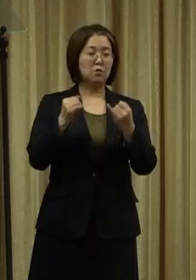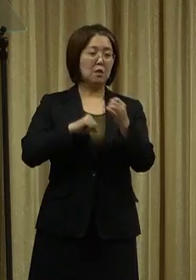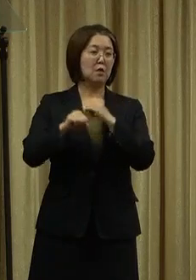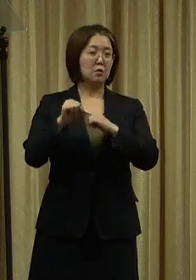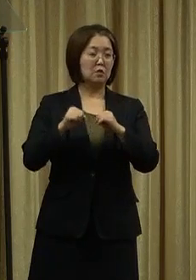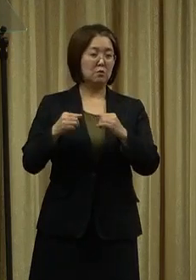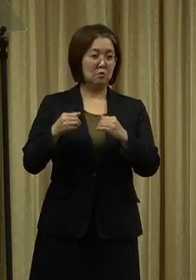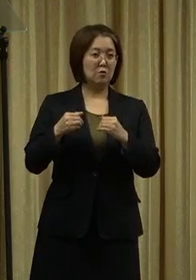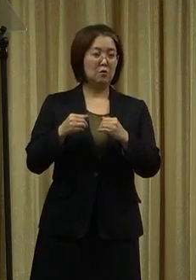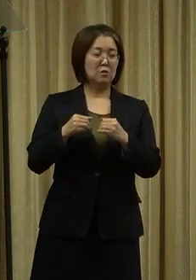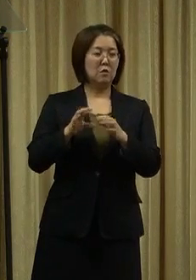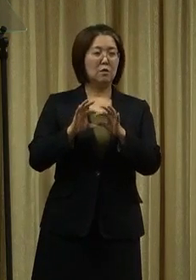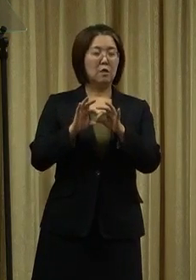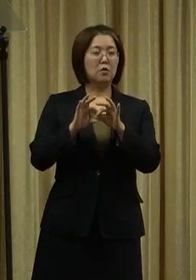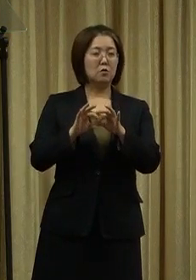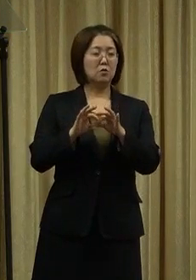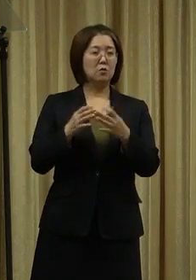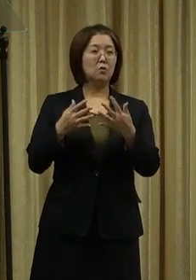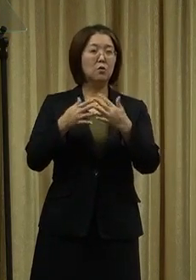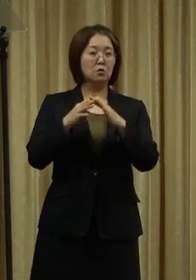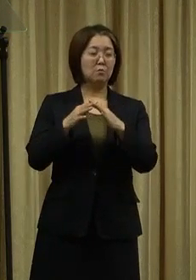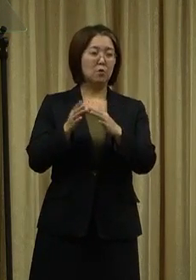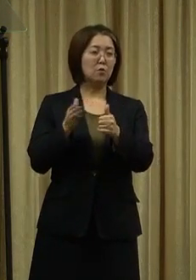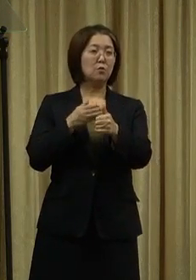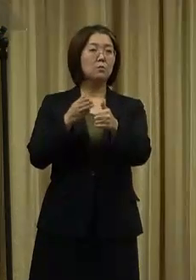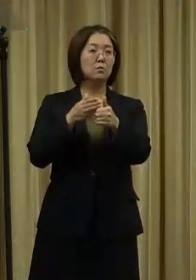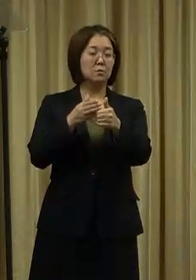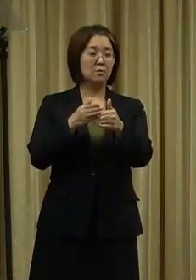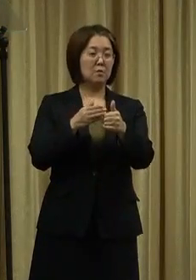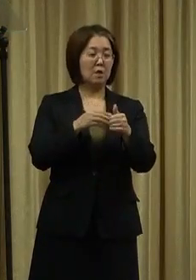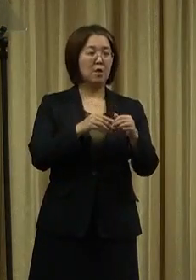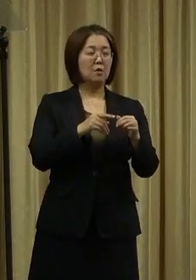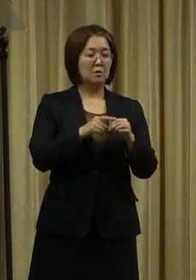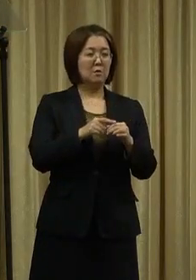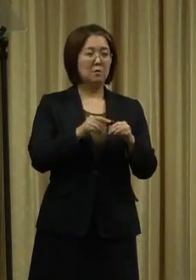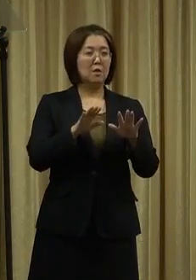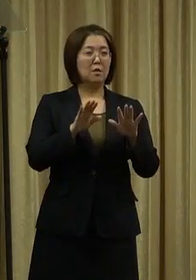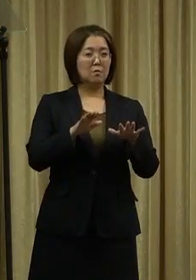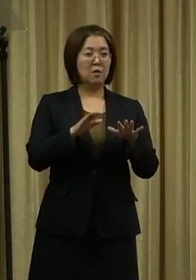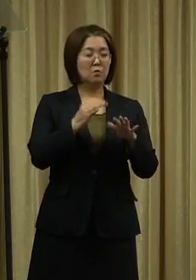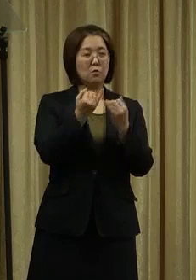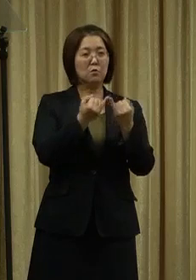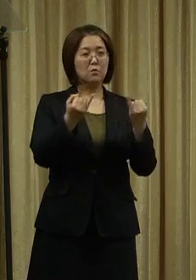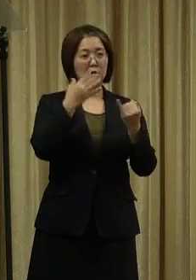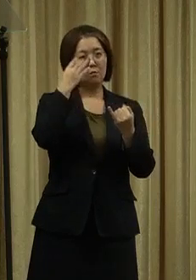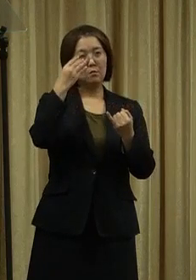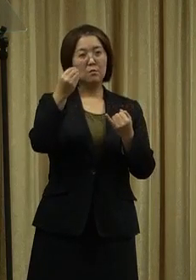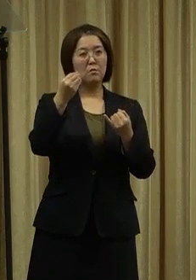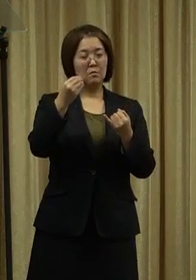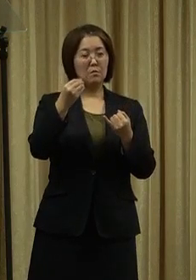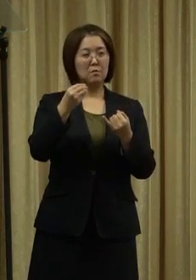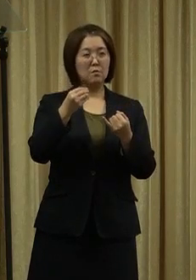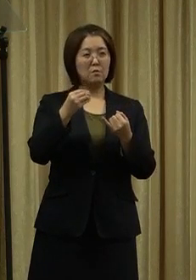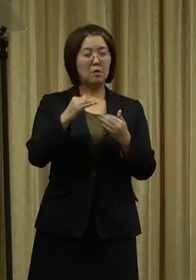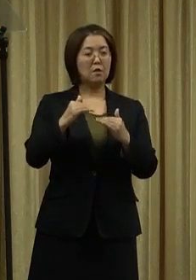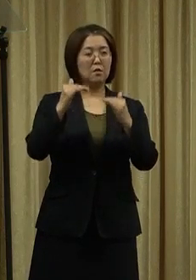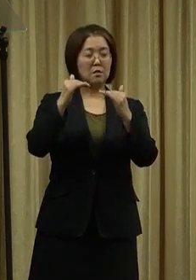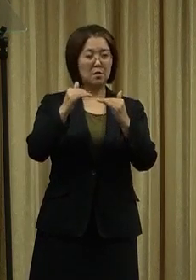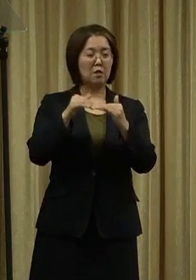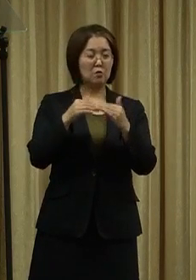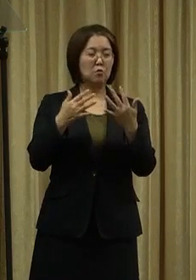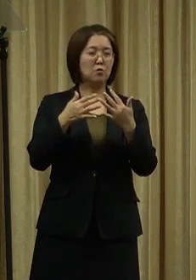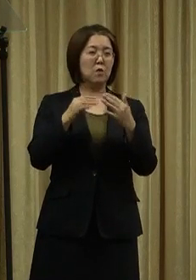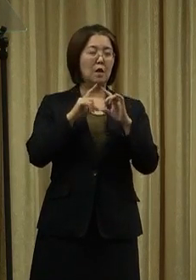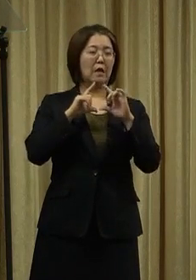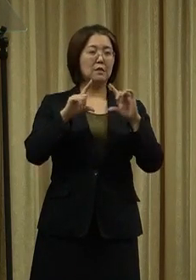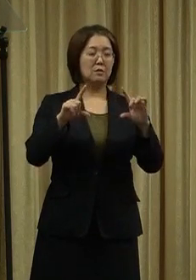取り組みを促進し、就職期の若者に選ばれる企業の魅力度向上を支援します。このほか性別